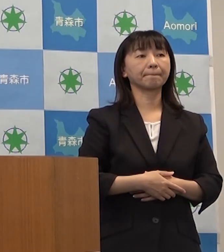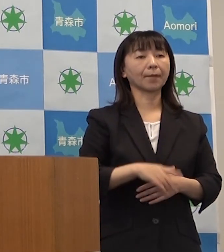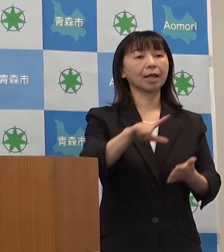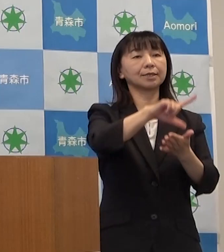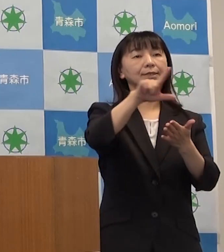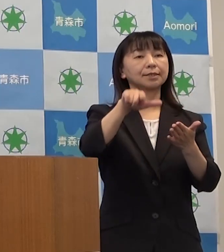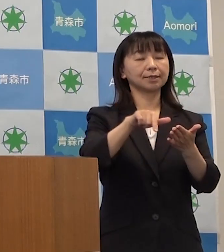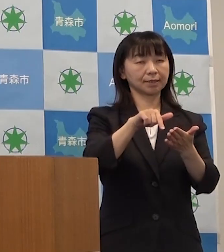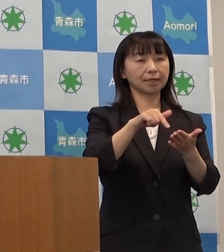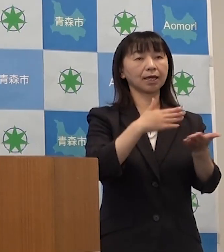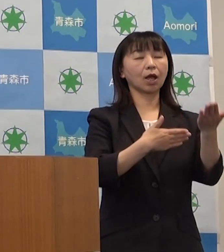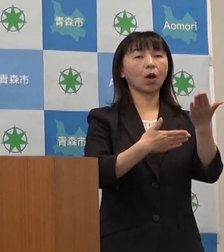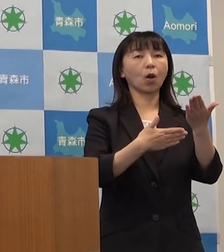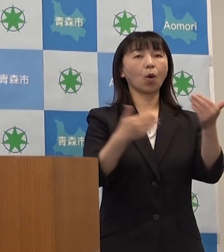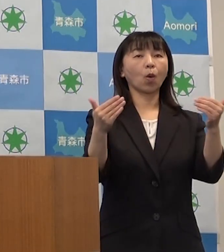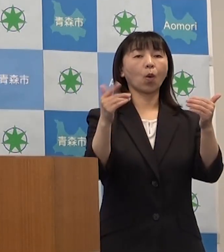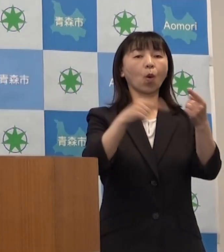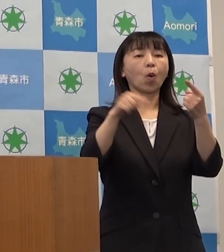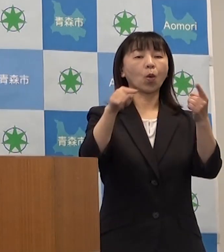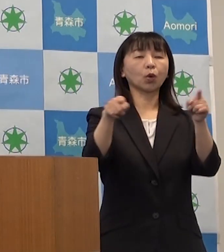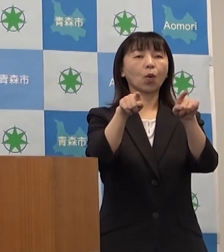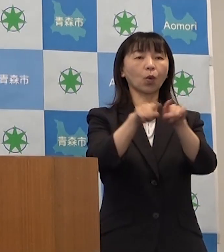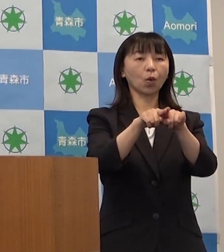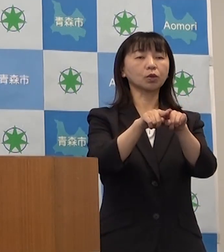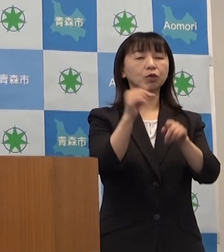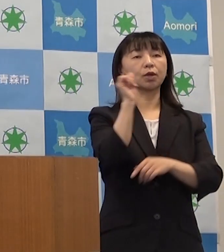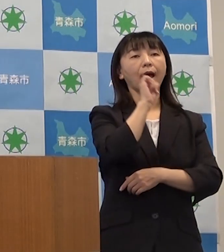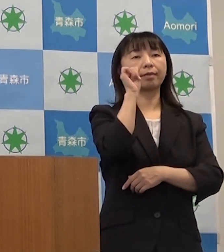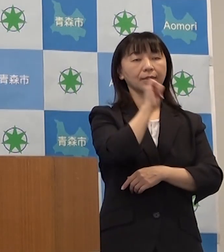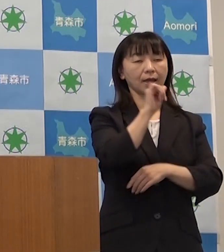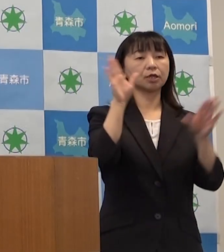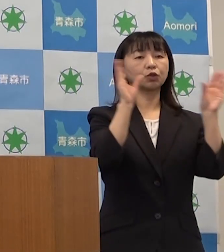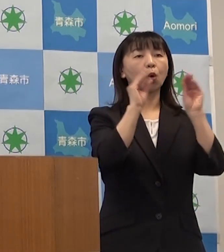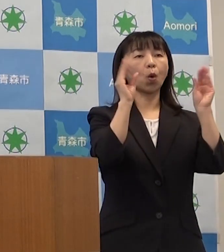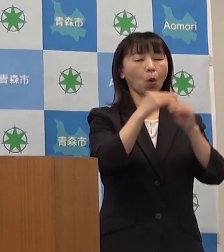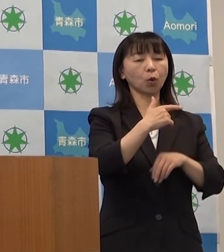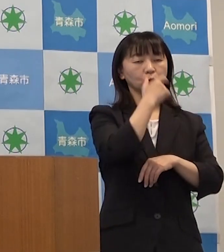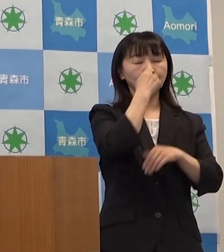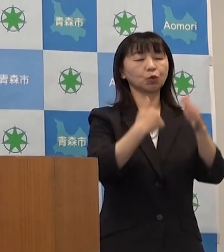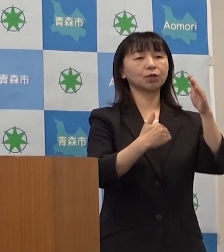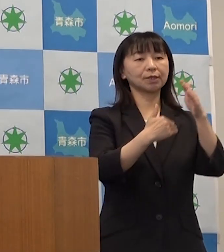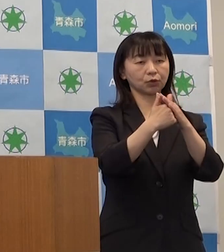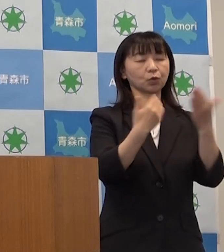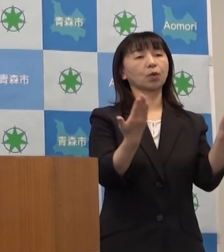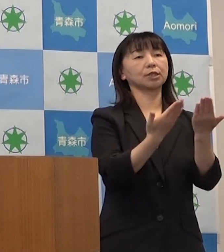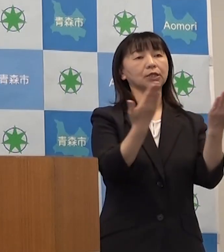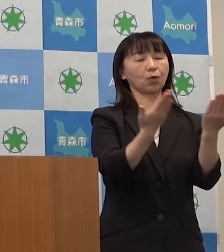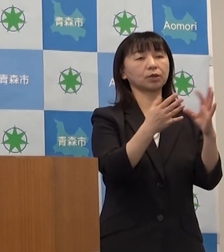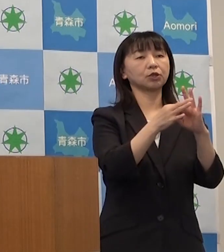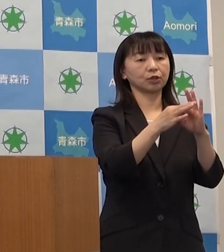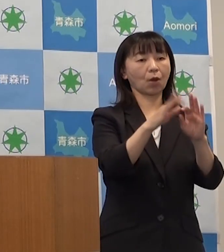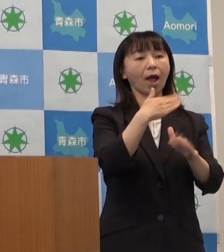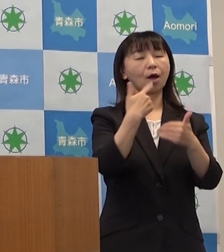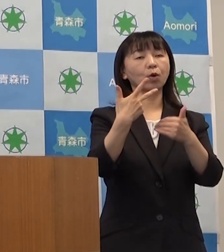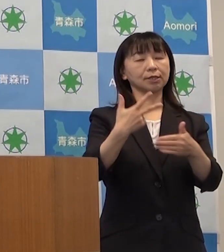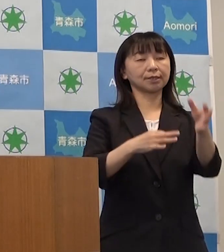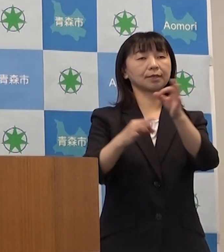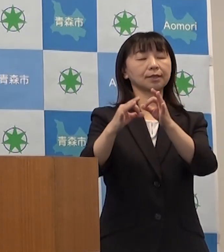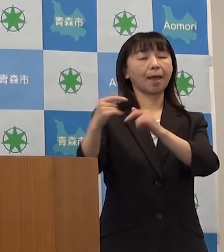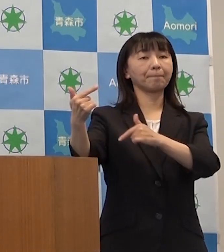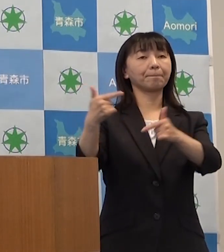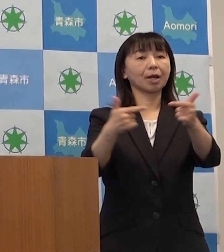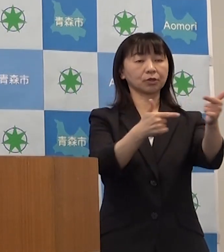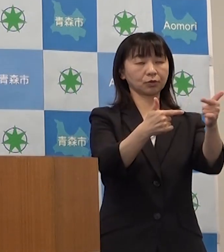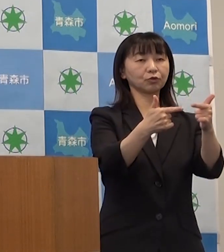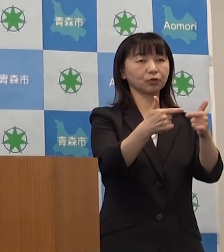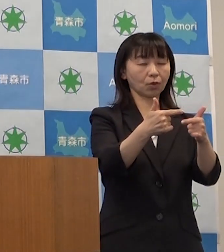地域公共交通案内情報充実事業につきましては、市営バスに導入した運